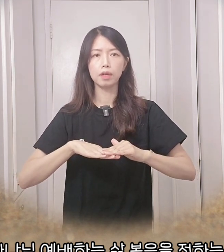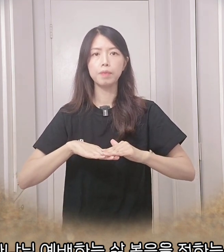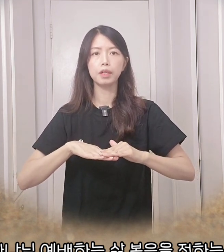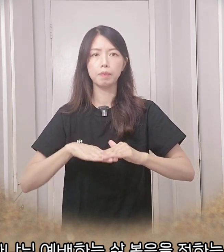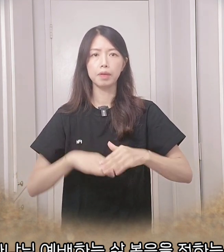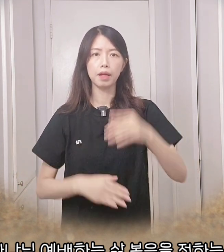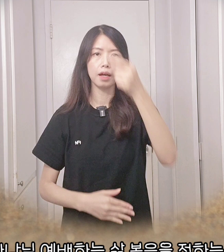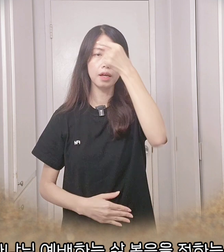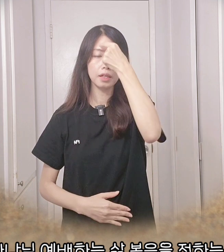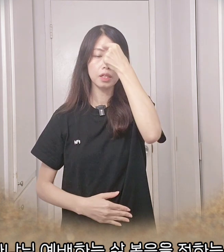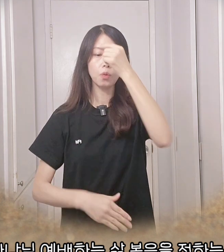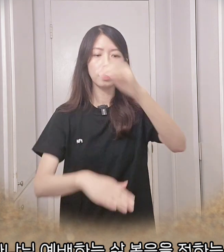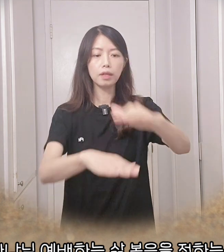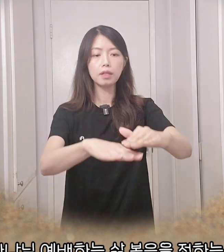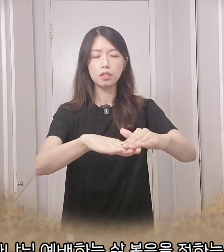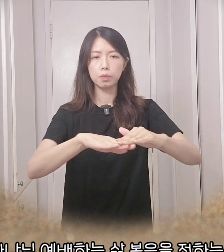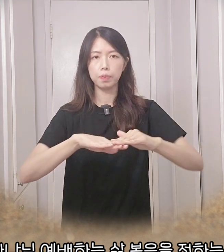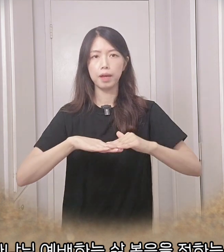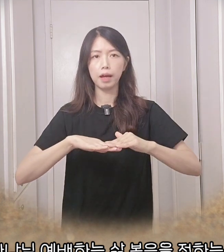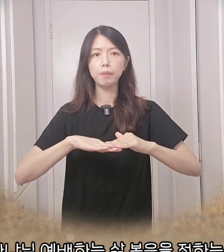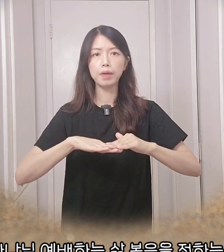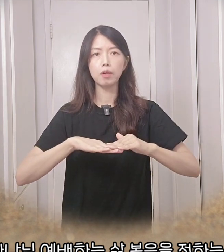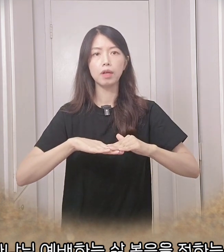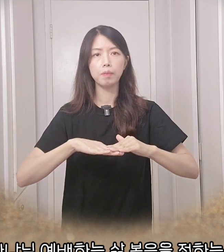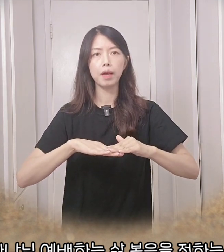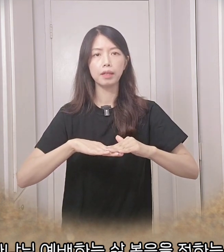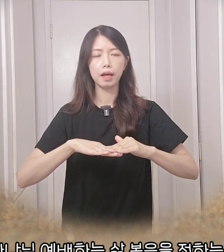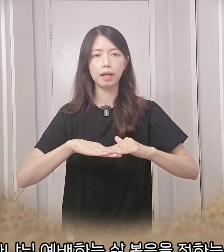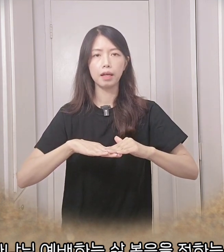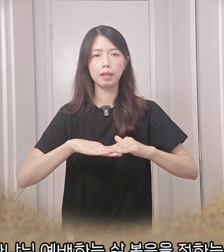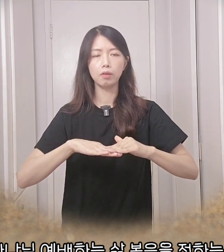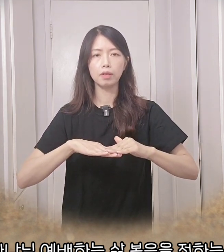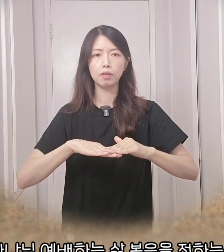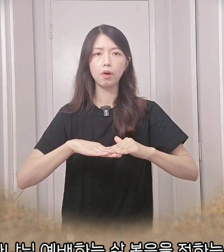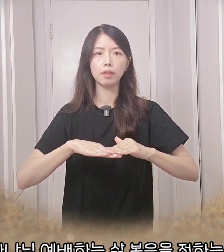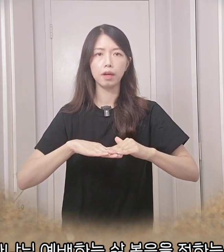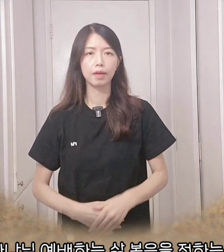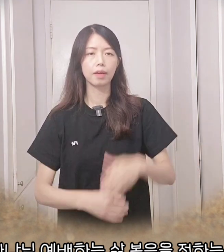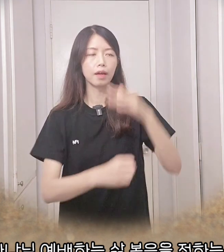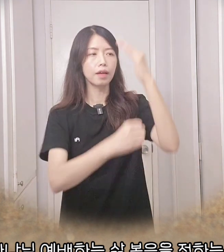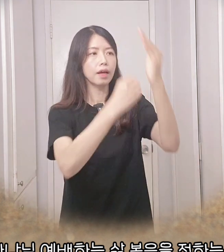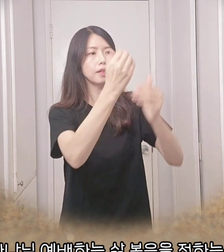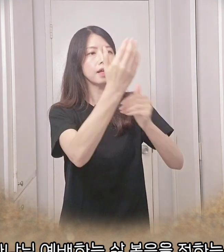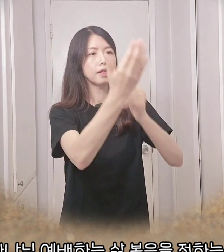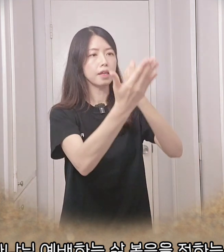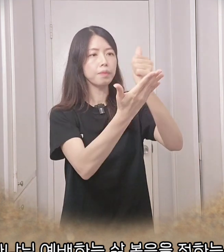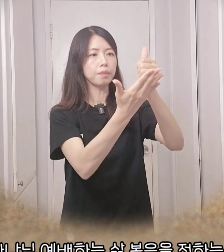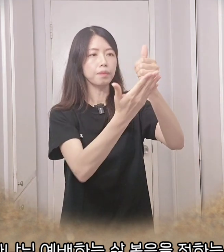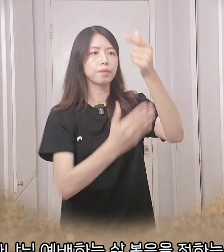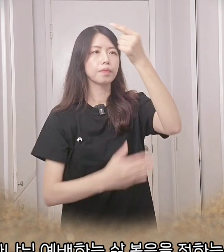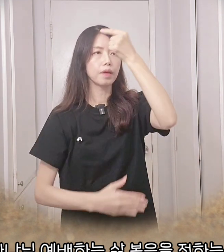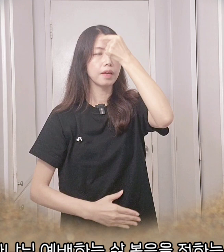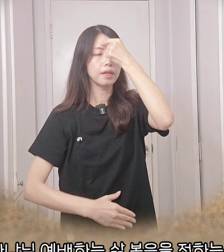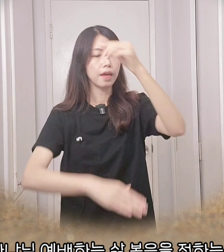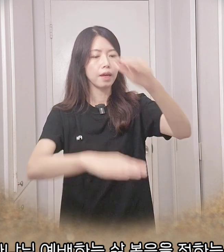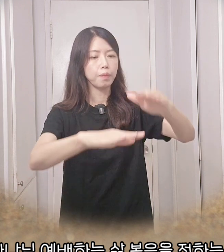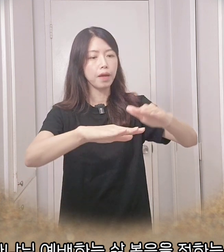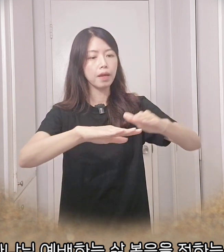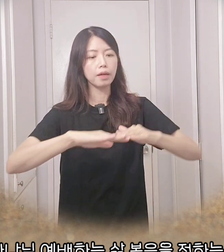이런 뜻의 의미가 됩니다. 기도하는 집회, 합해서 예배하다 이런 뜻의 수어가 돼요. 하나님